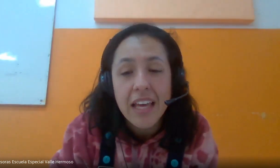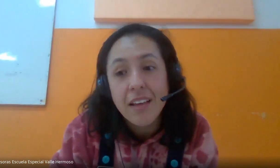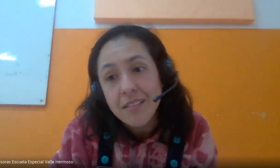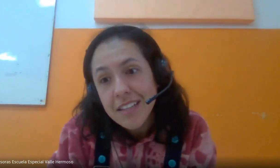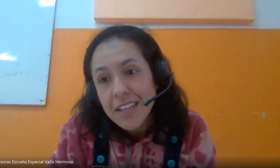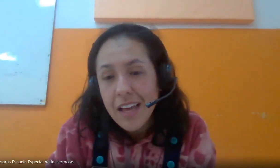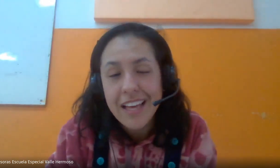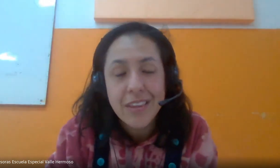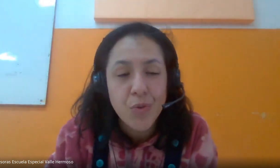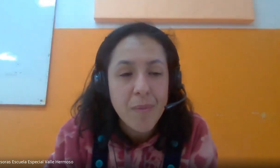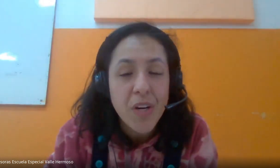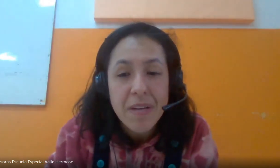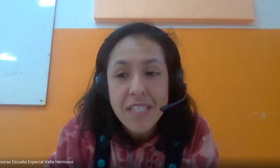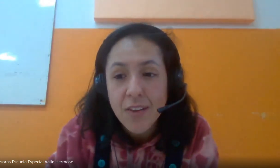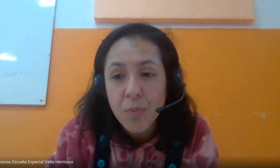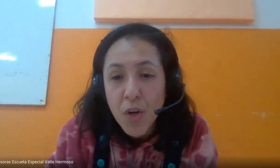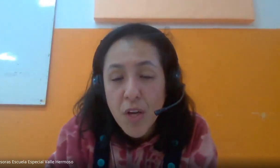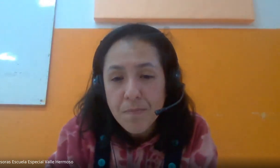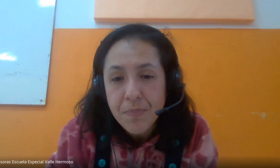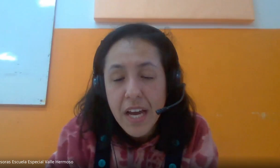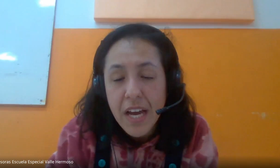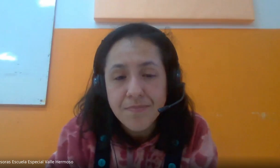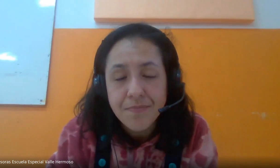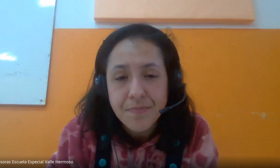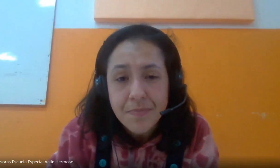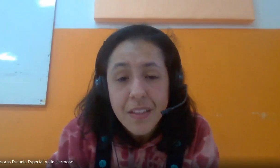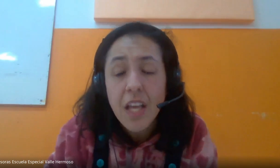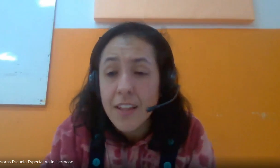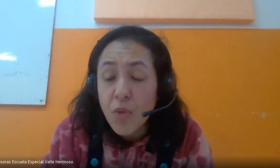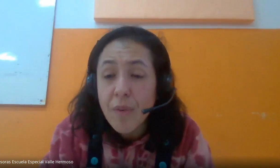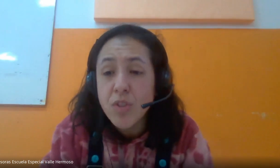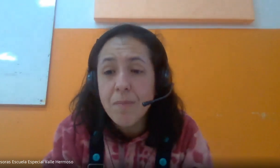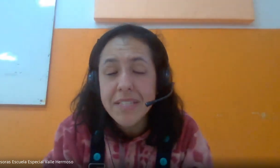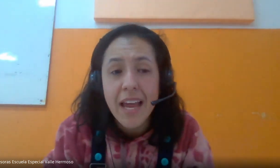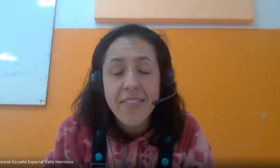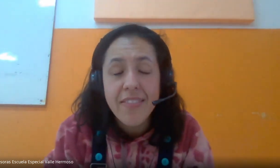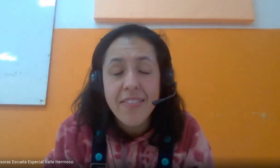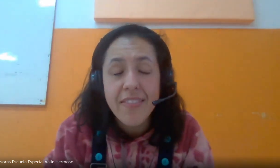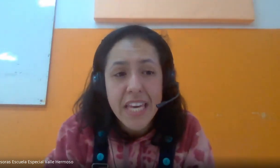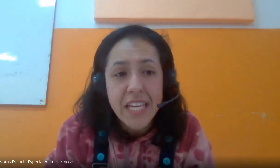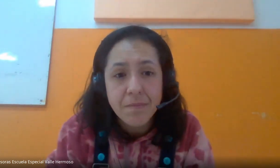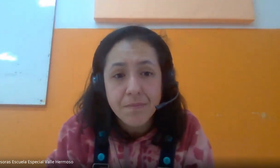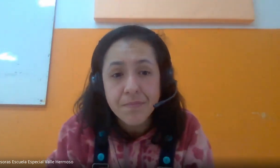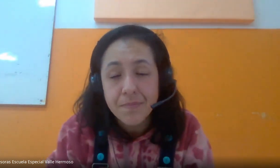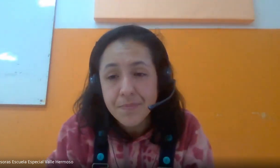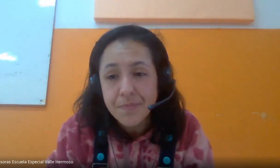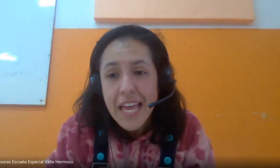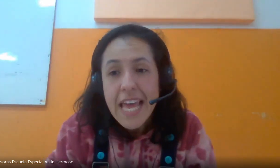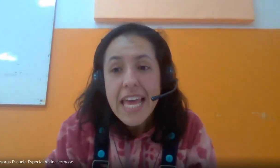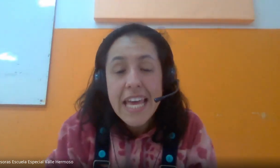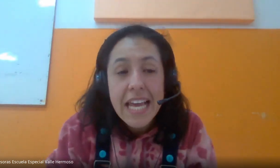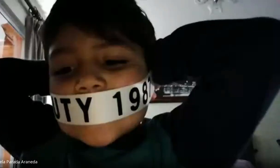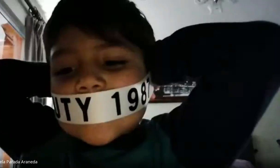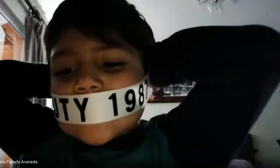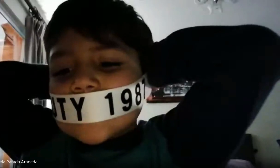que estuvimos repasando por hoy, ¿ya? Nos vamos a empezar a decir. Y les